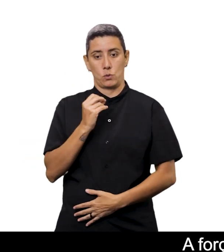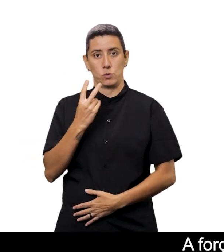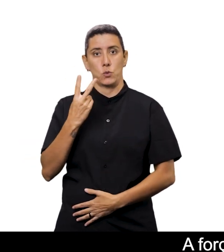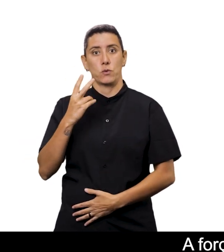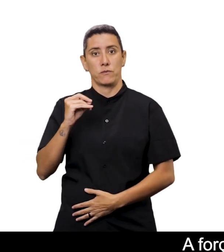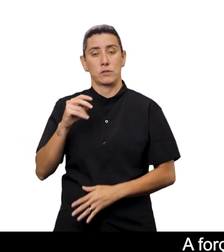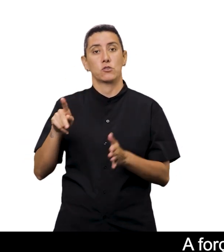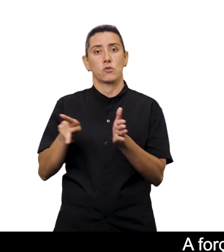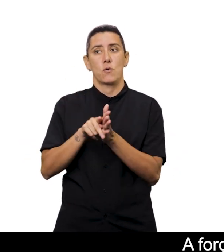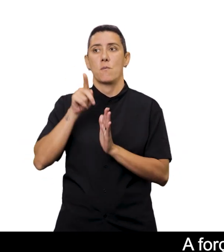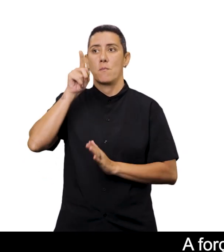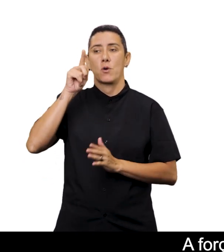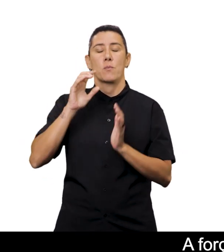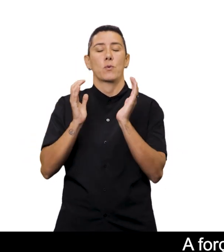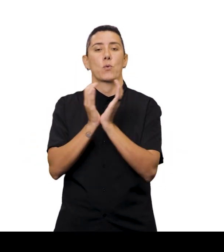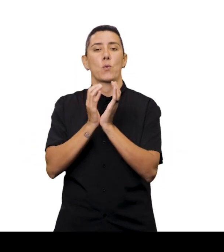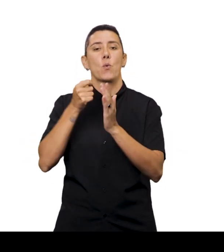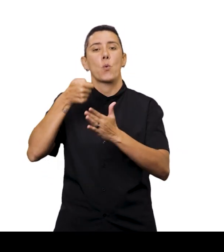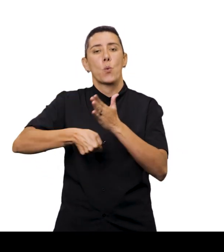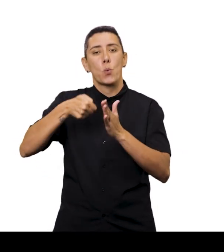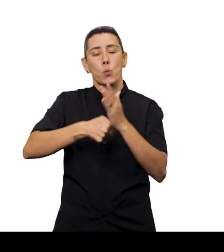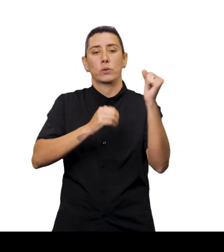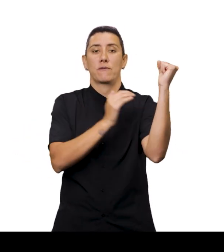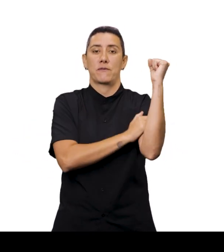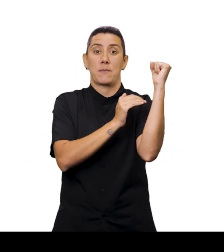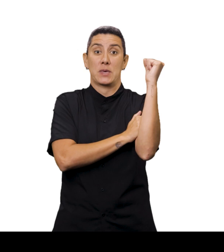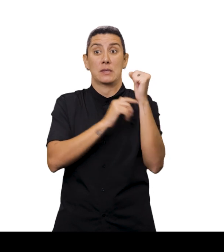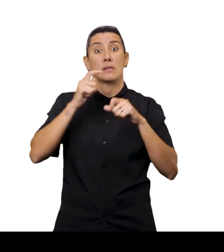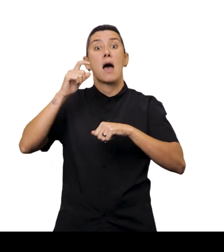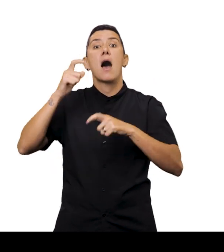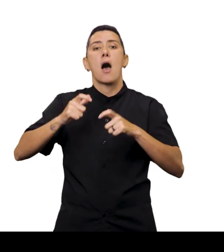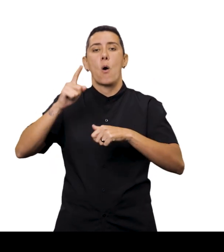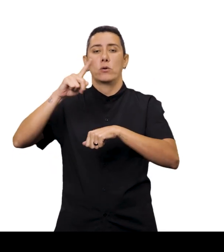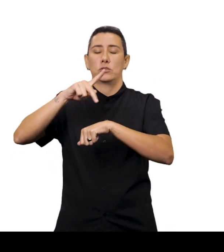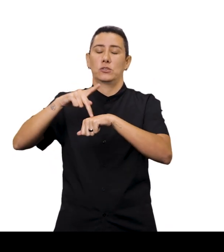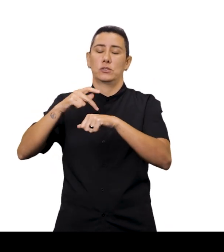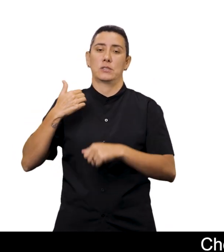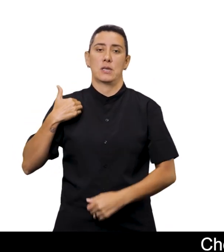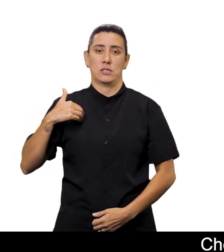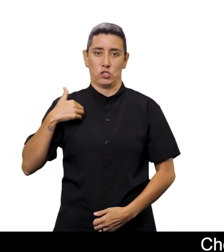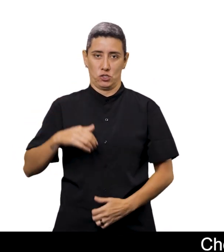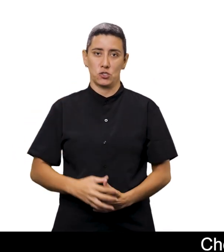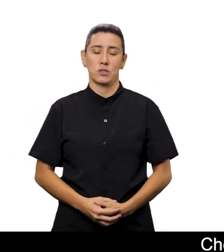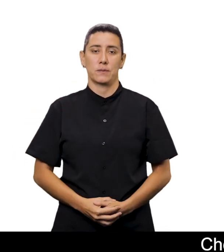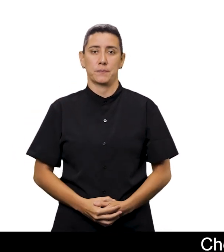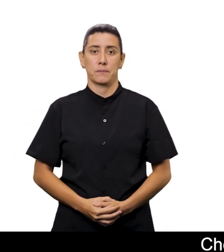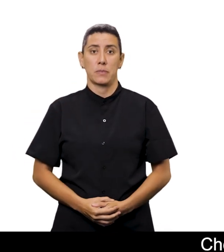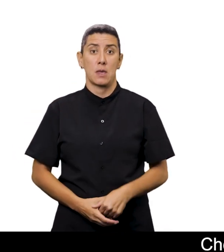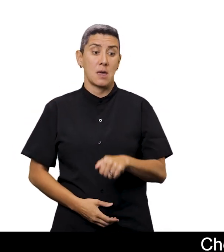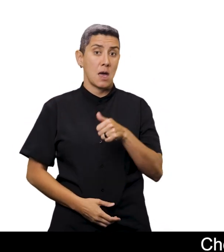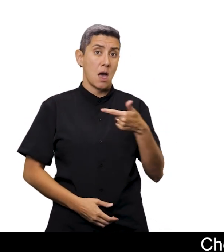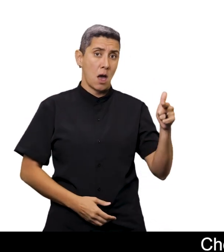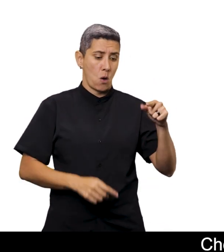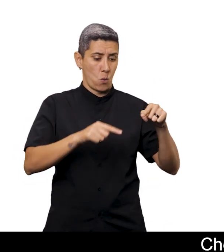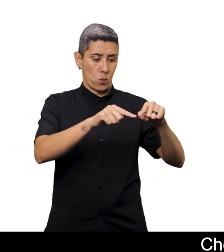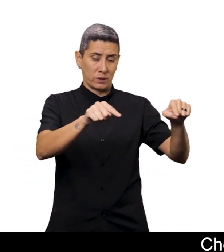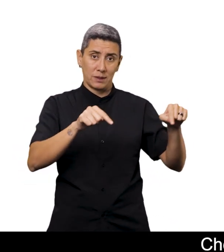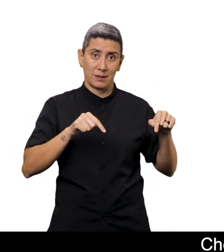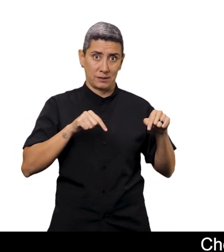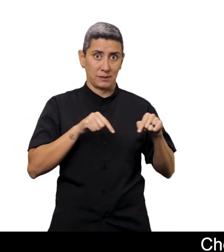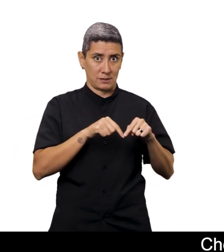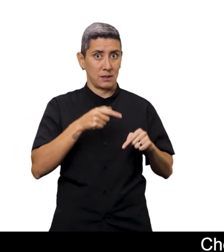finalmente aprovada em 2020, liderou a luta feminista na Argentina. Chegamos à segunda sala